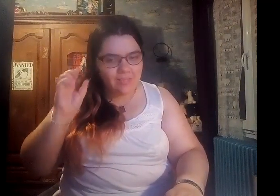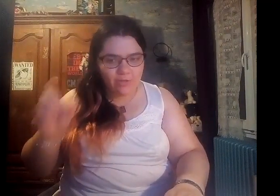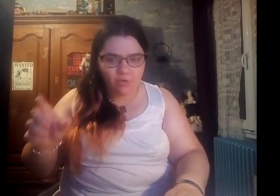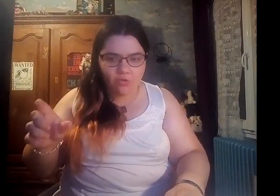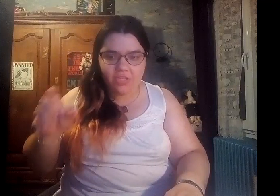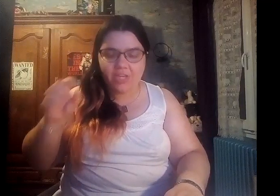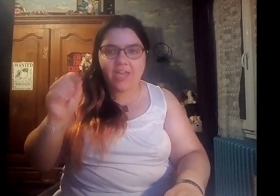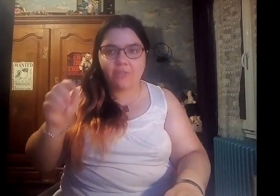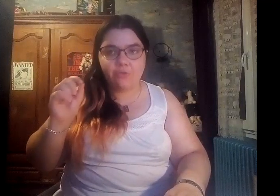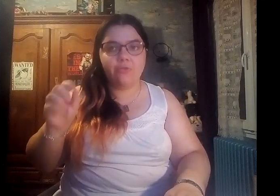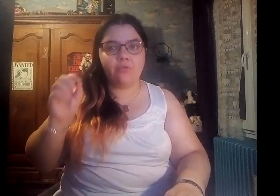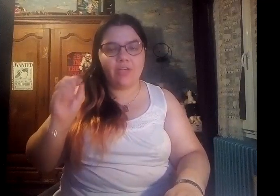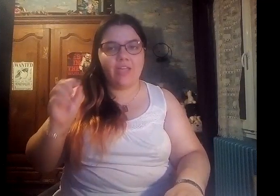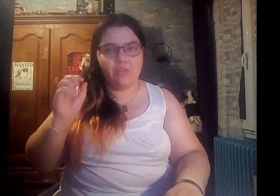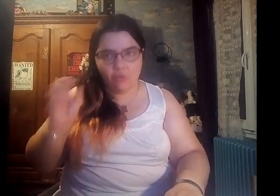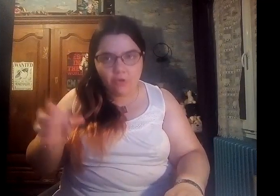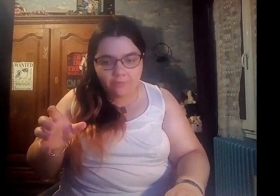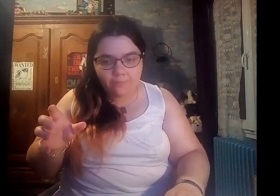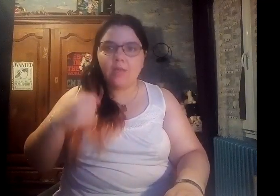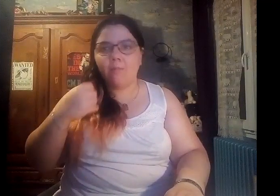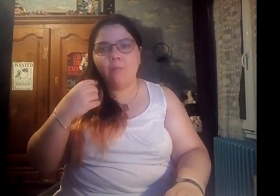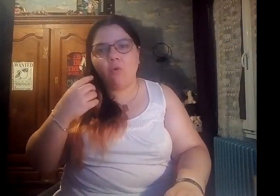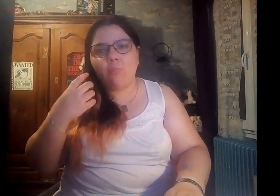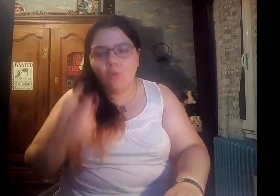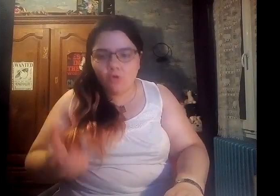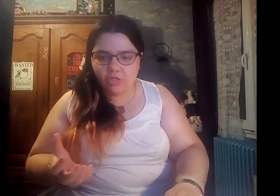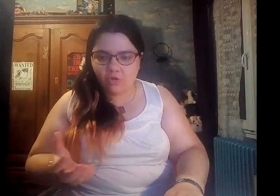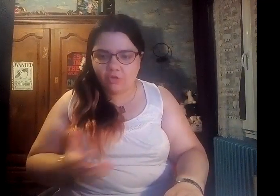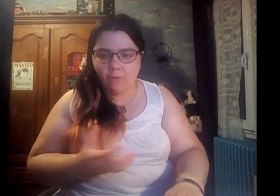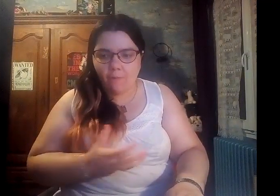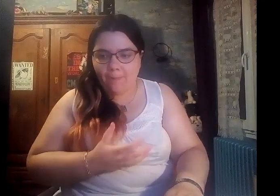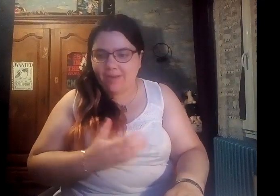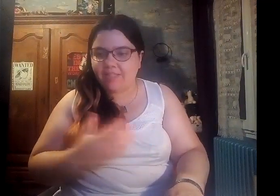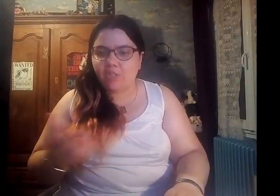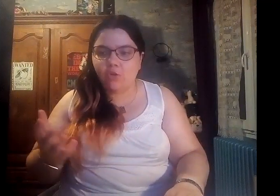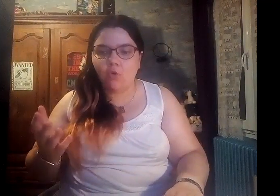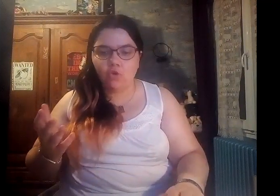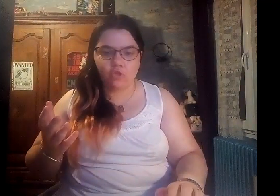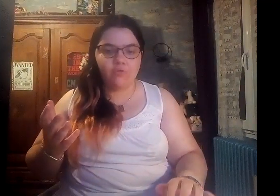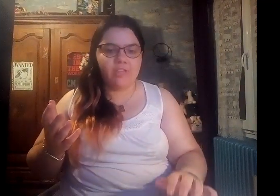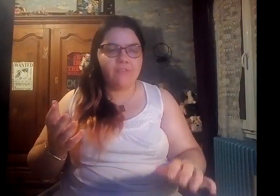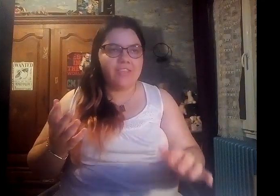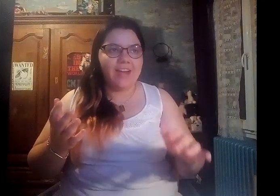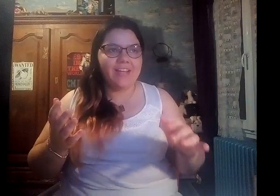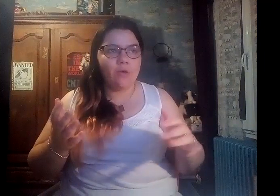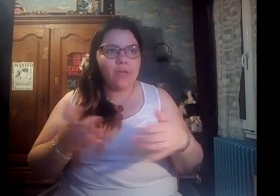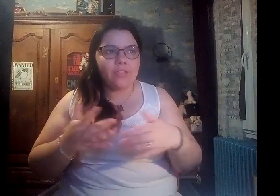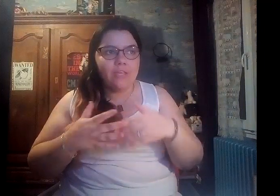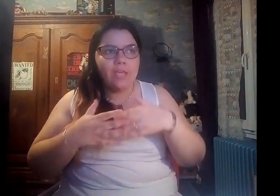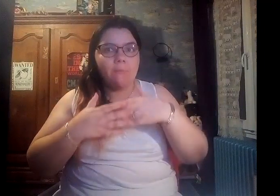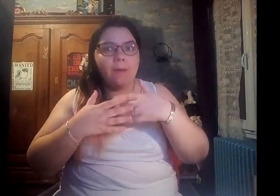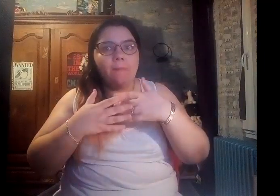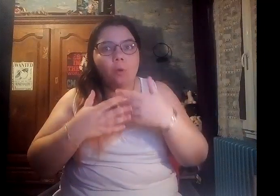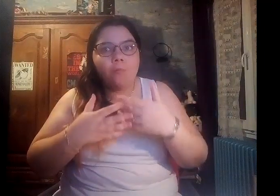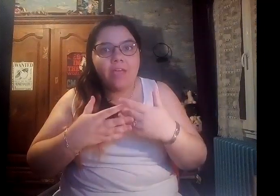animatroniques es-tu son créateur pour plus de précisions je vous invite à aller regarder ma première